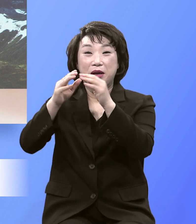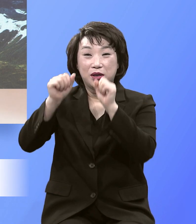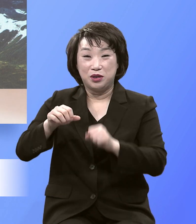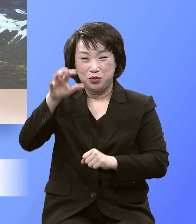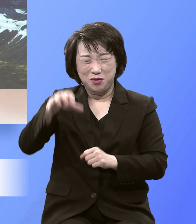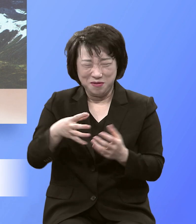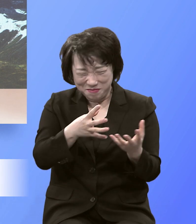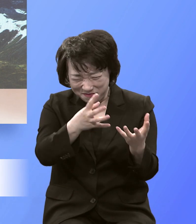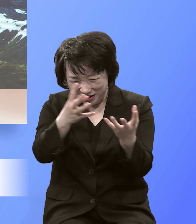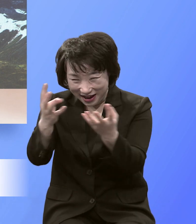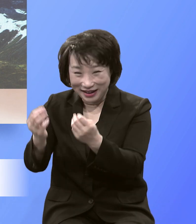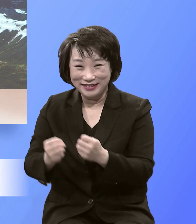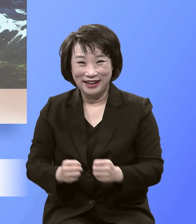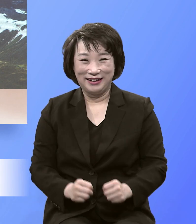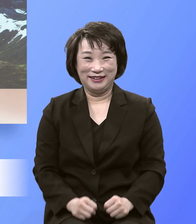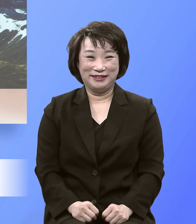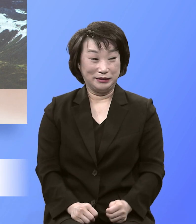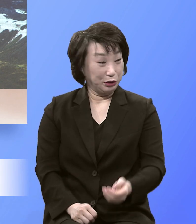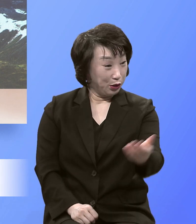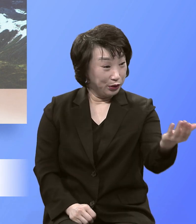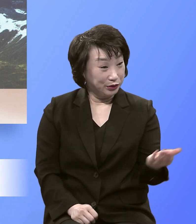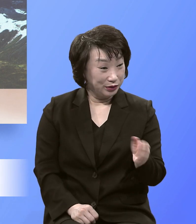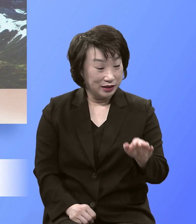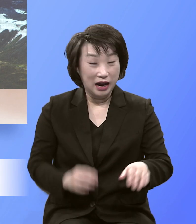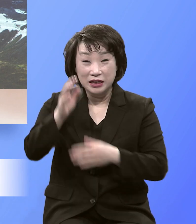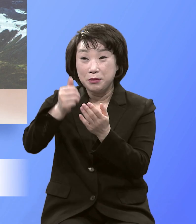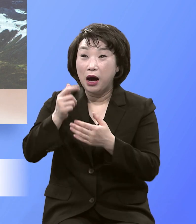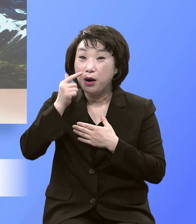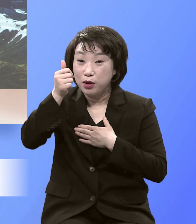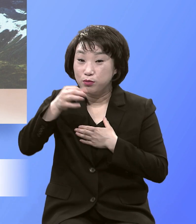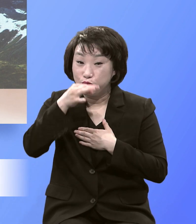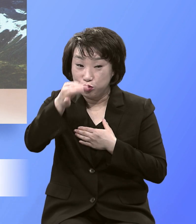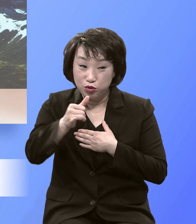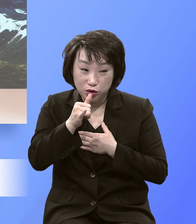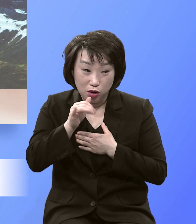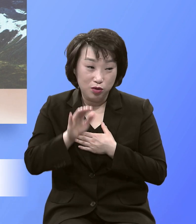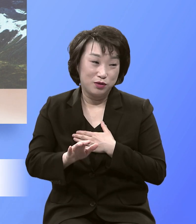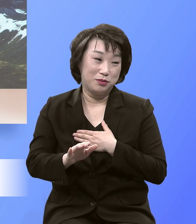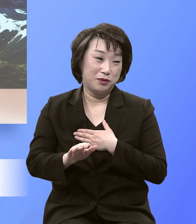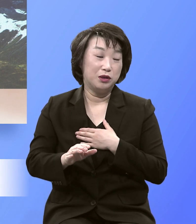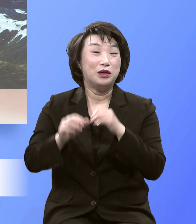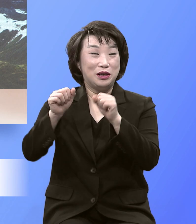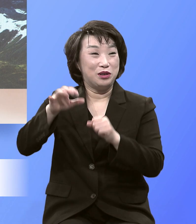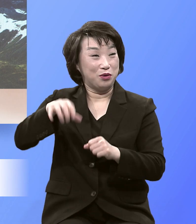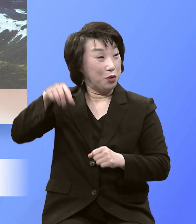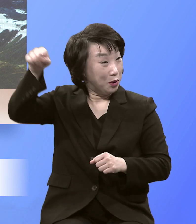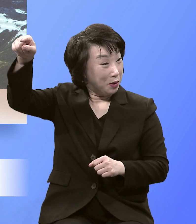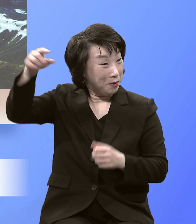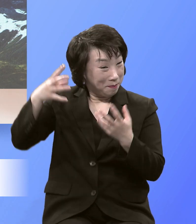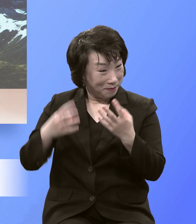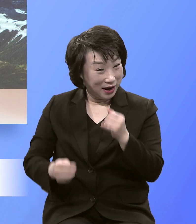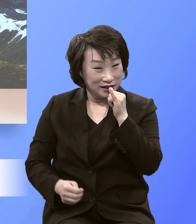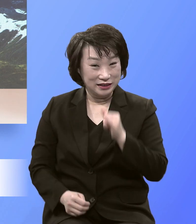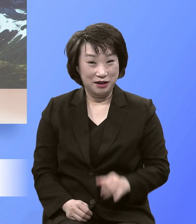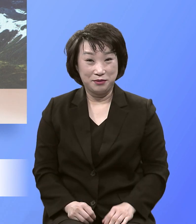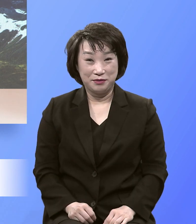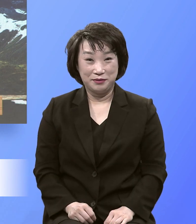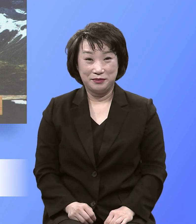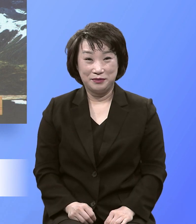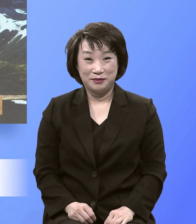곳이 많다. 너희도 하나님을 아버지라 부른다면 거할 곳이 많아요.